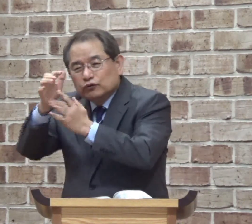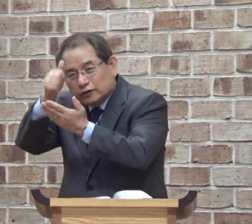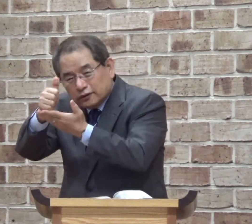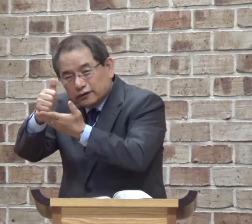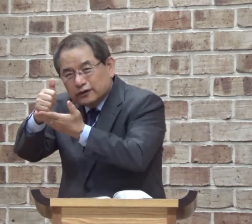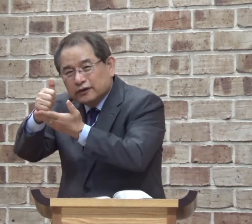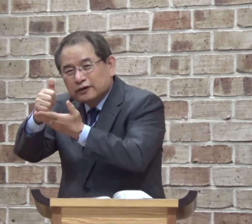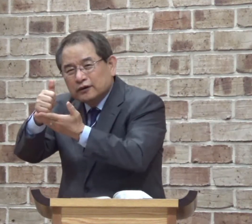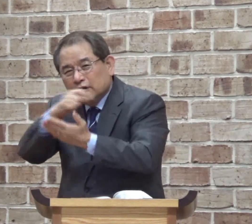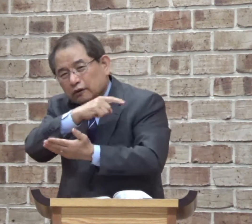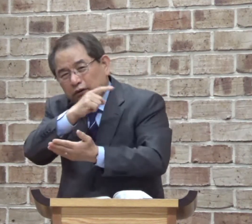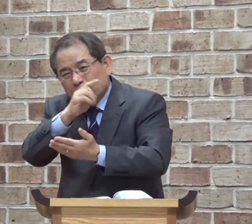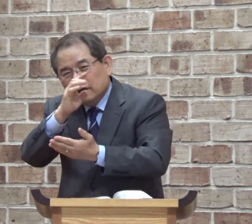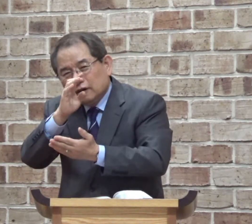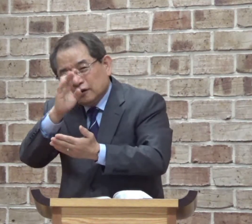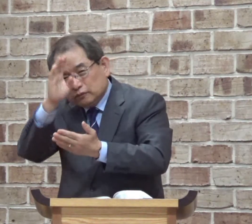문둥병으로 찾아온 사람들에게도